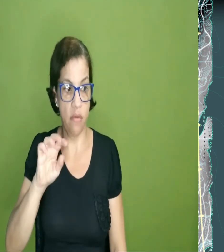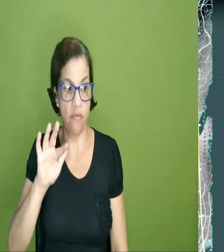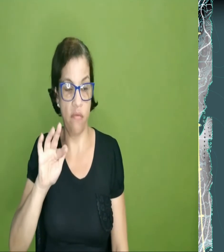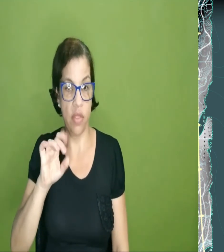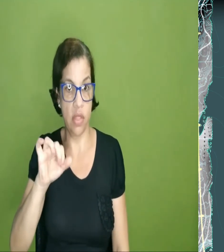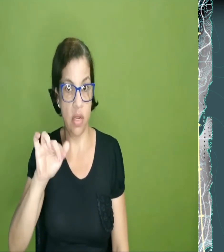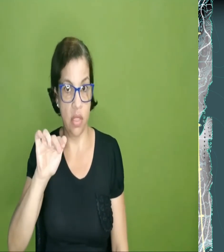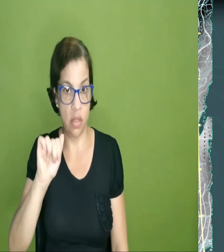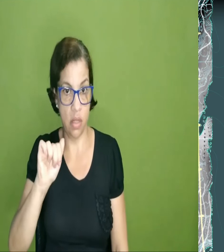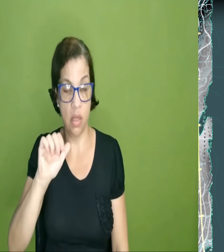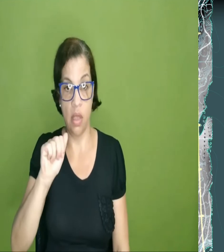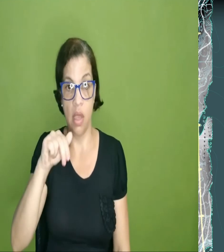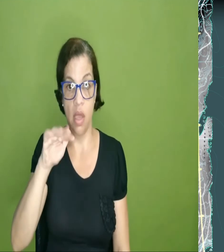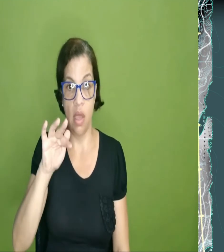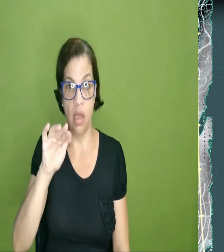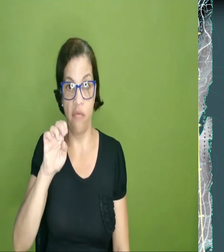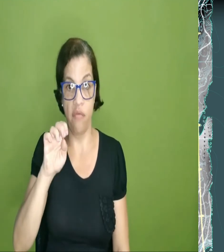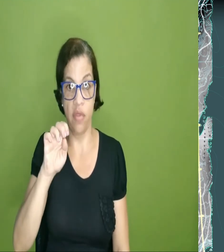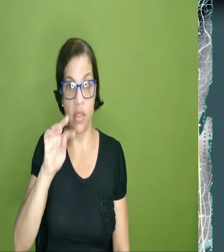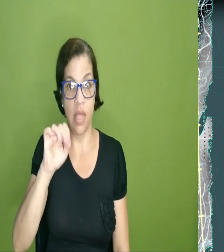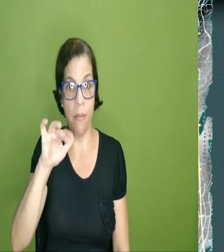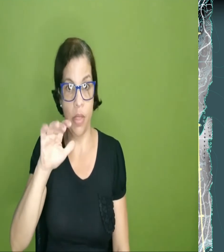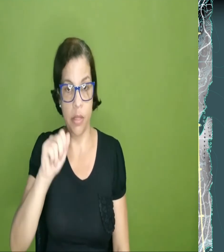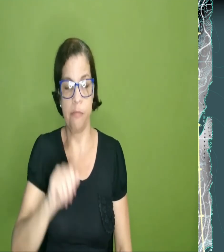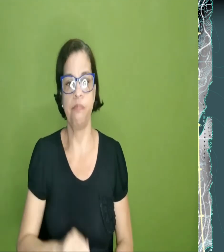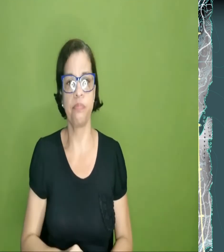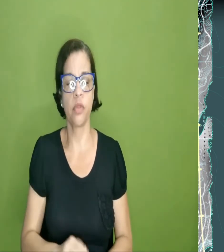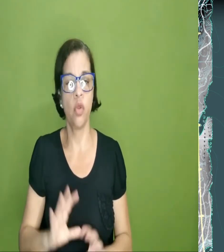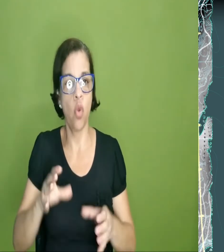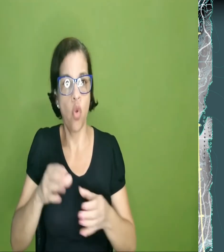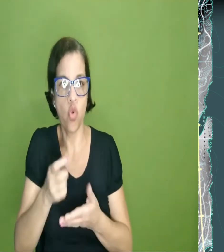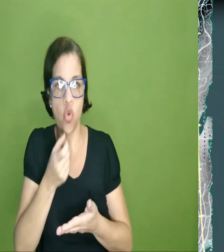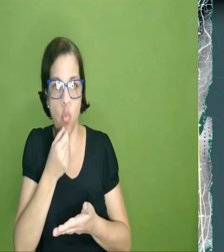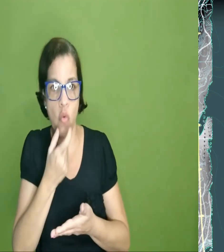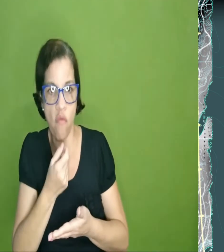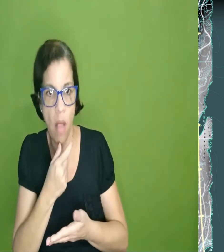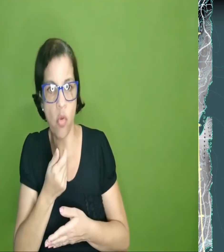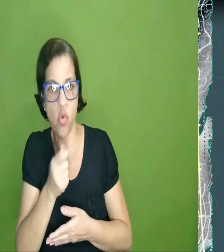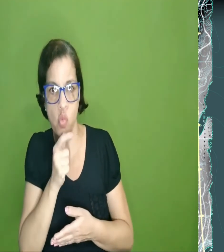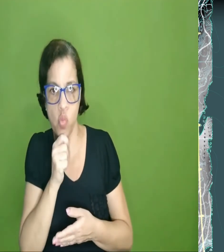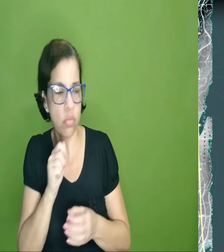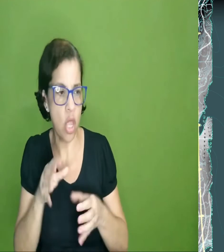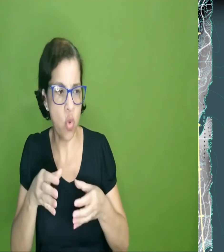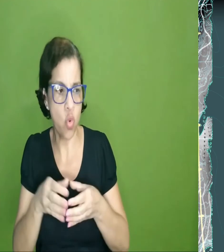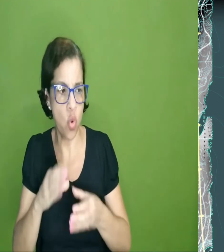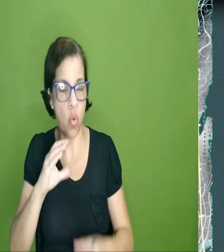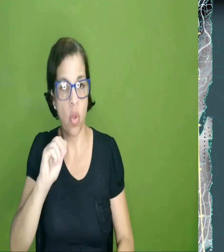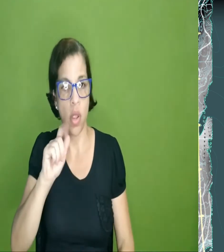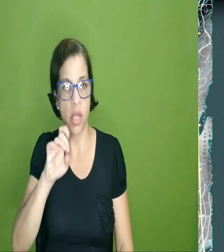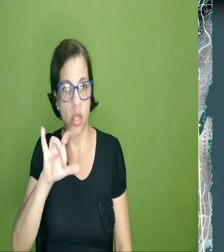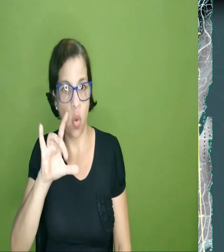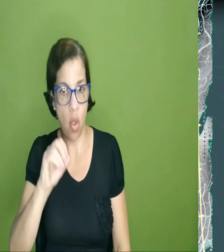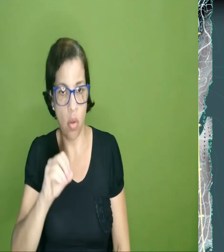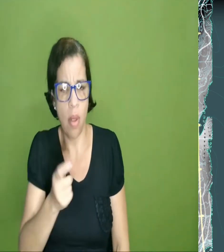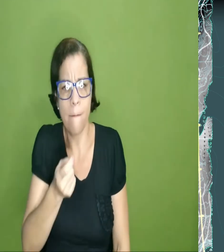anfetaminas. Os fármacos não catecólicos, como a fenilefrina, não têm grupos hidroxila-catecólicos e são